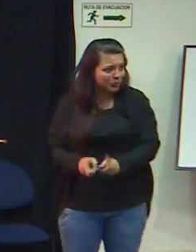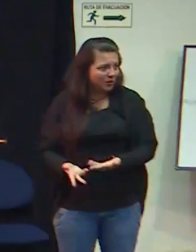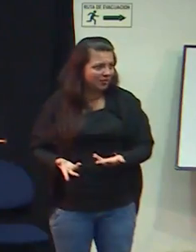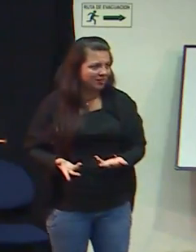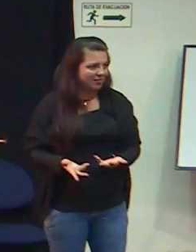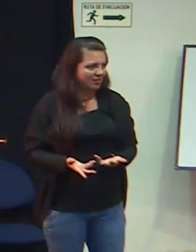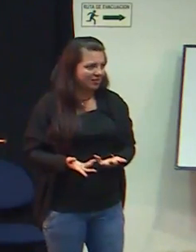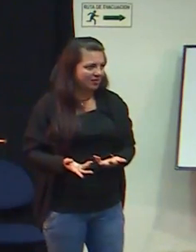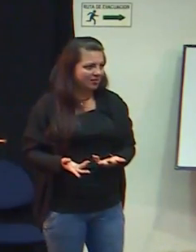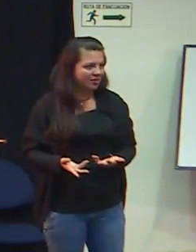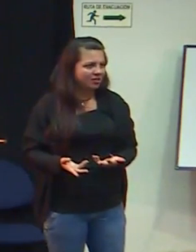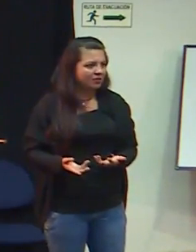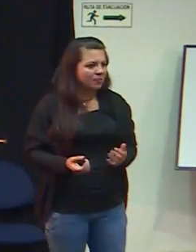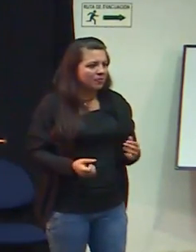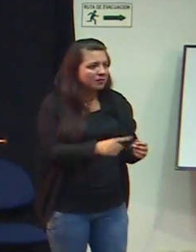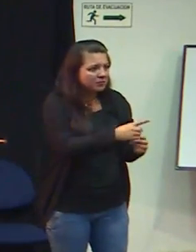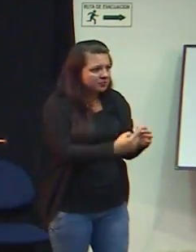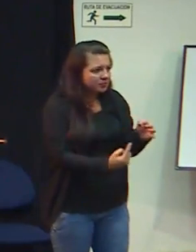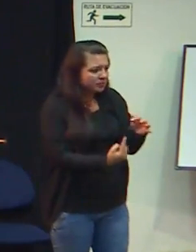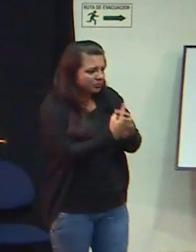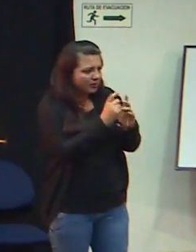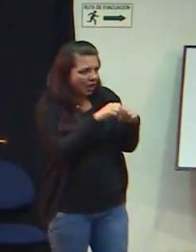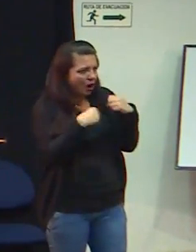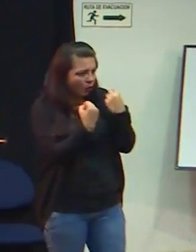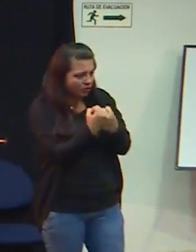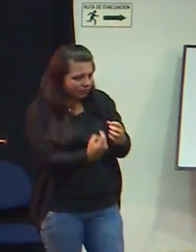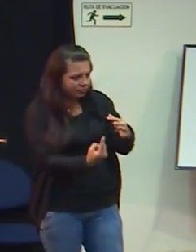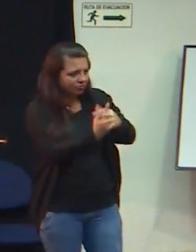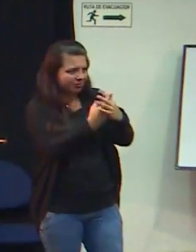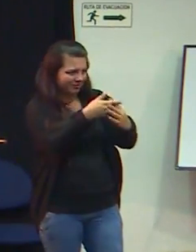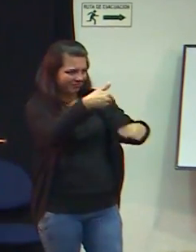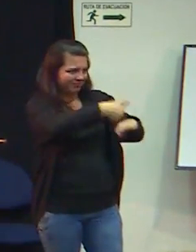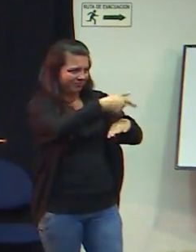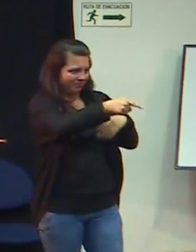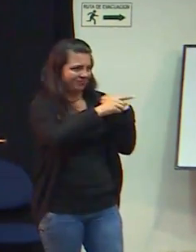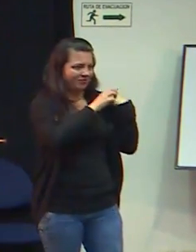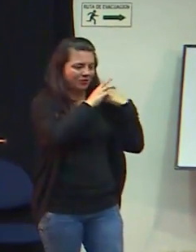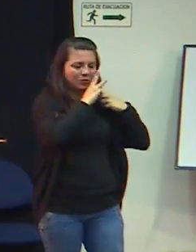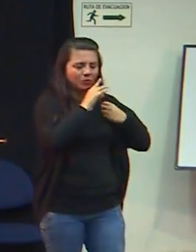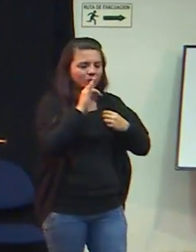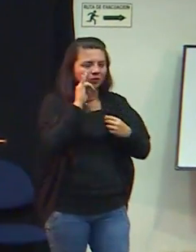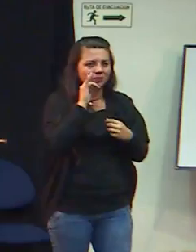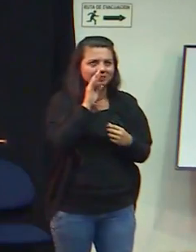que salga de las aulas, proponía él. Porque él lo decía